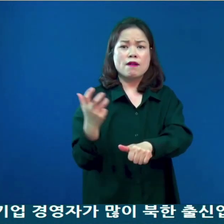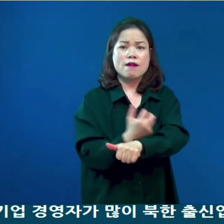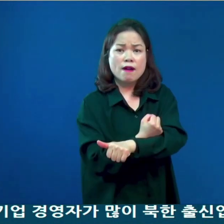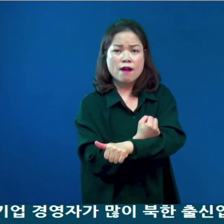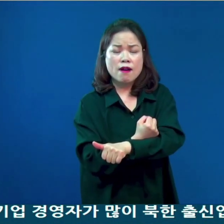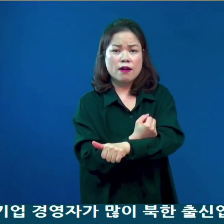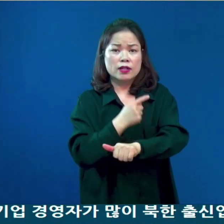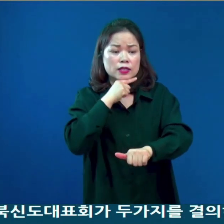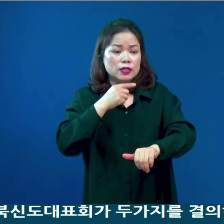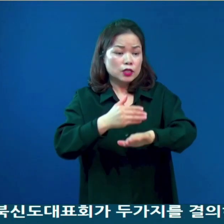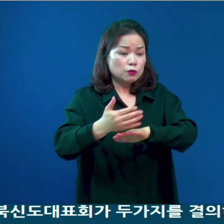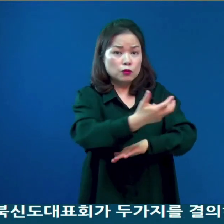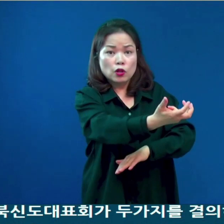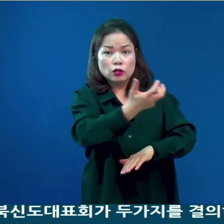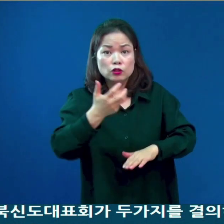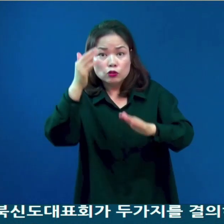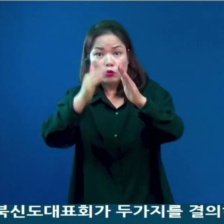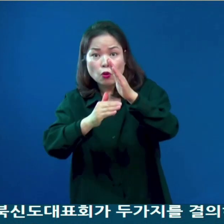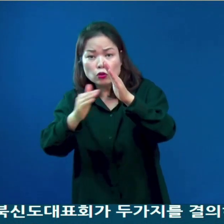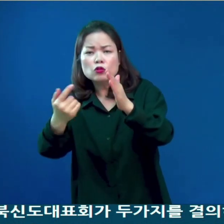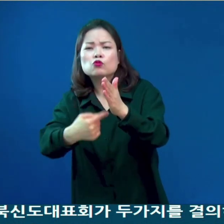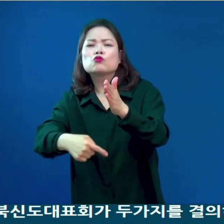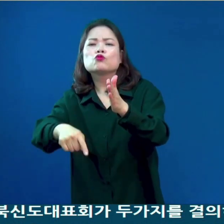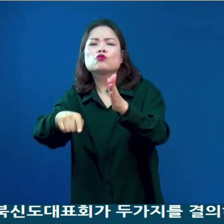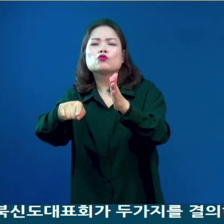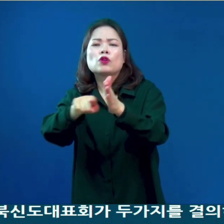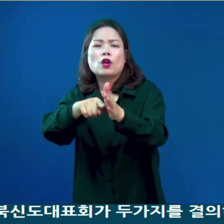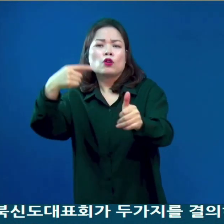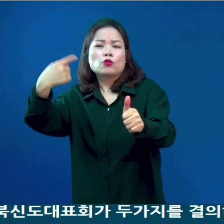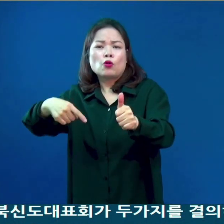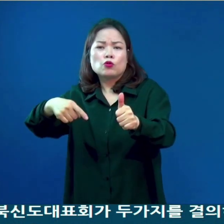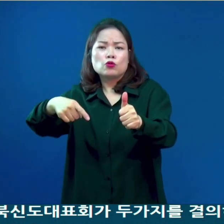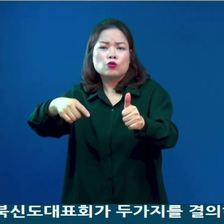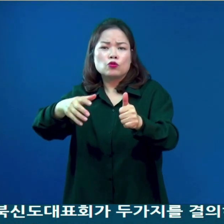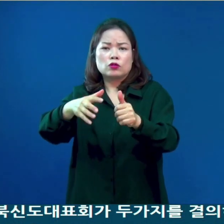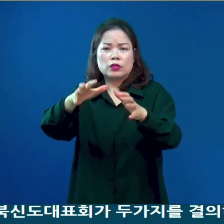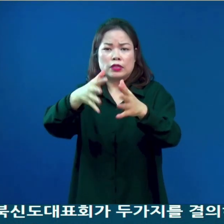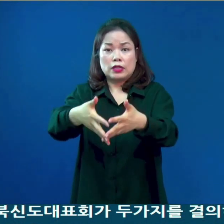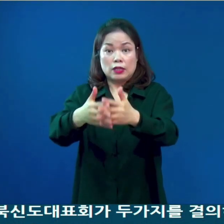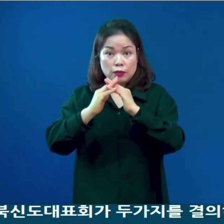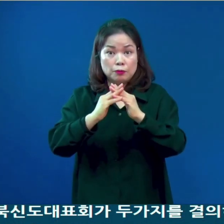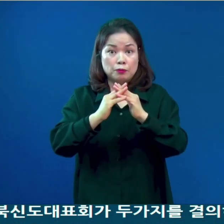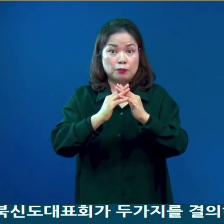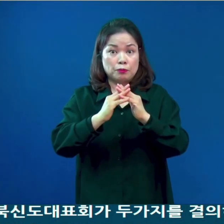이북에서 내려온 성도들을 위하여 교육기관을 재건한다예요.